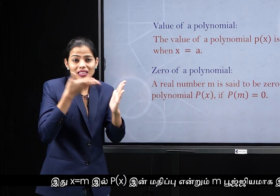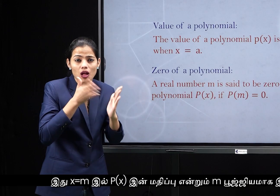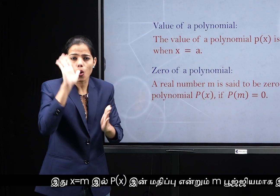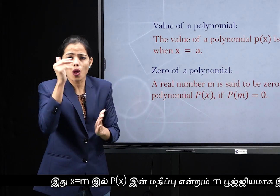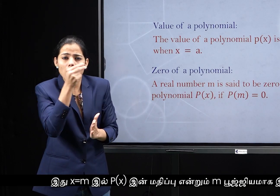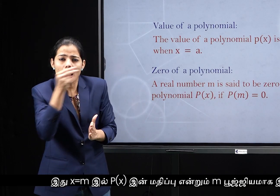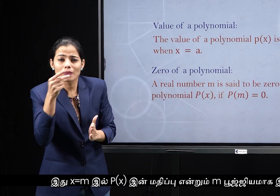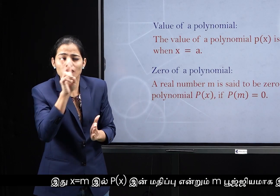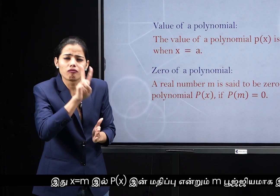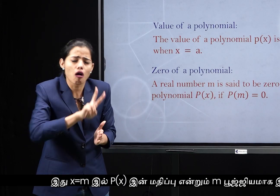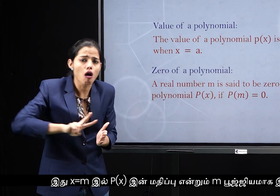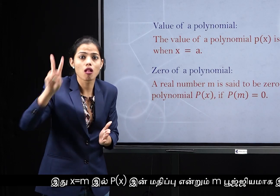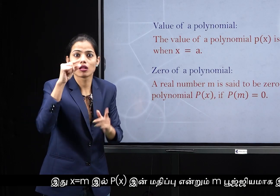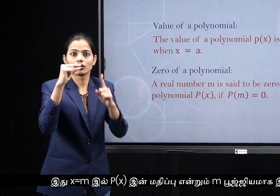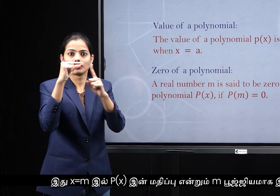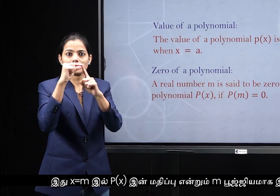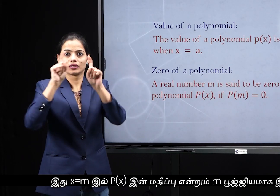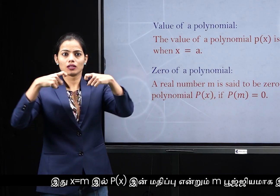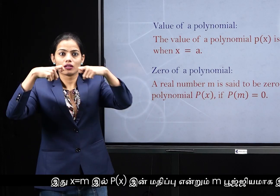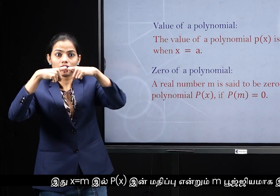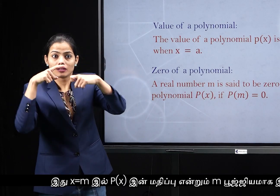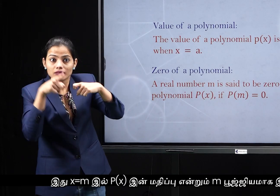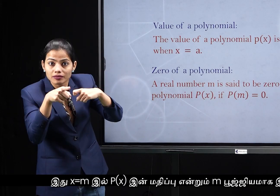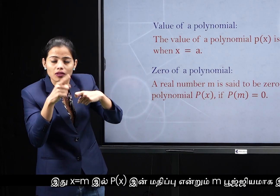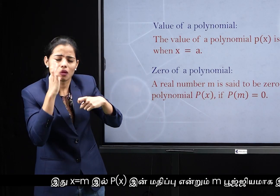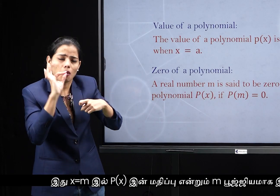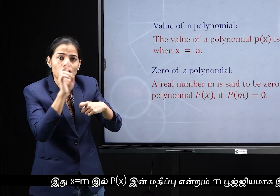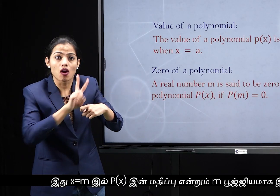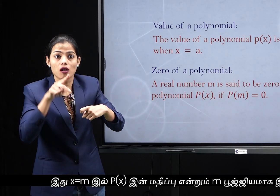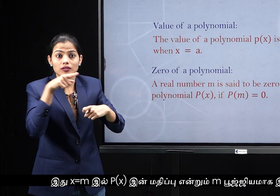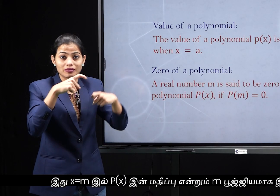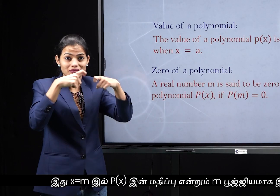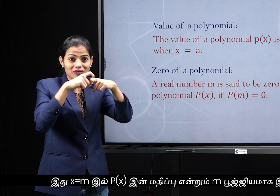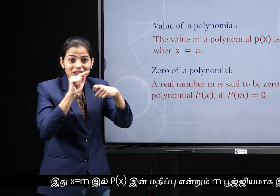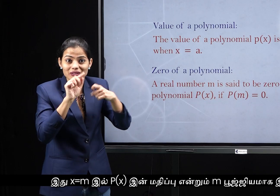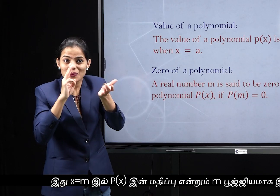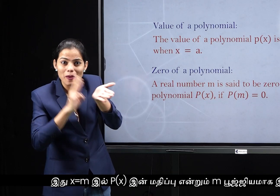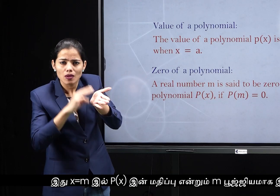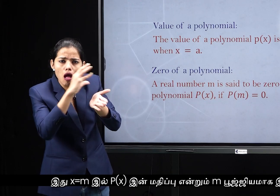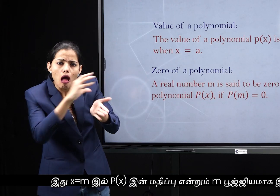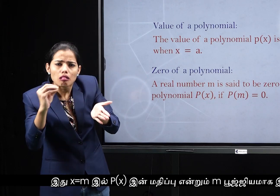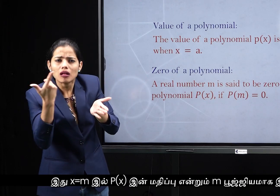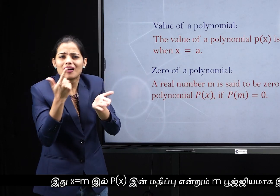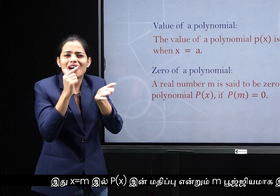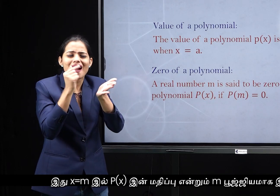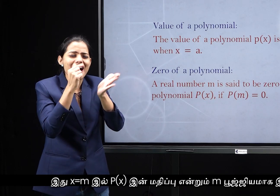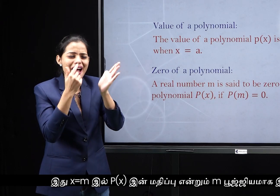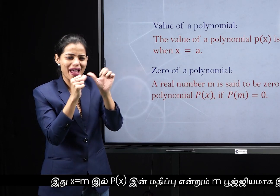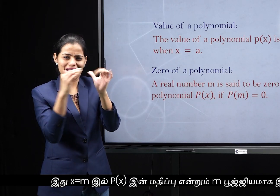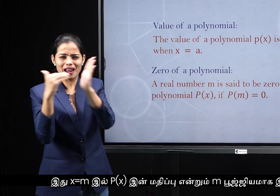இது x ஈடு m இல் p வட்ட அடைப்புக்குறிக்குள் x இன் மதிப்பு என்றும் m பூஜ்ஜியமாக இருந்தால் p வட்ட